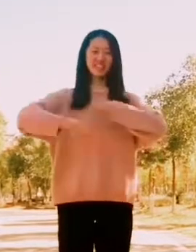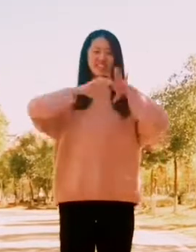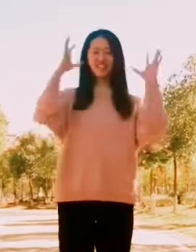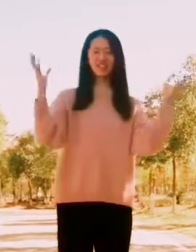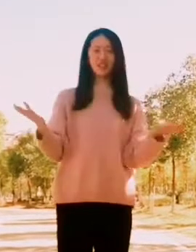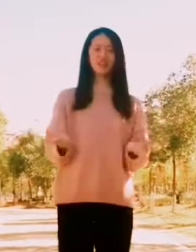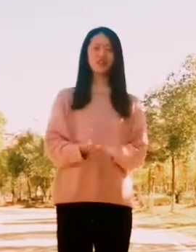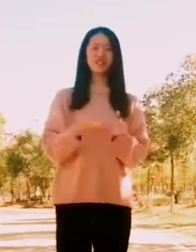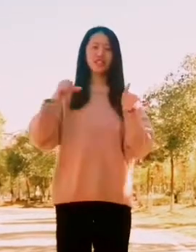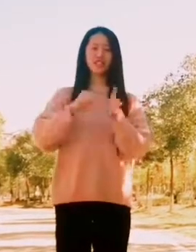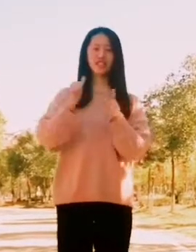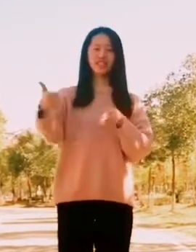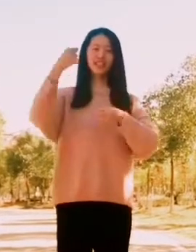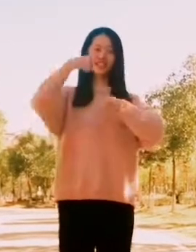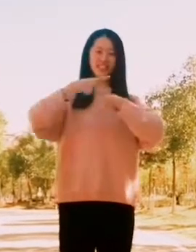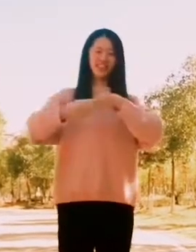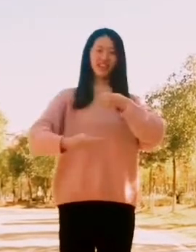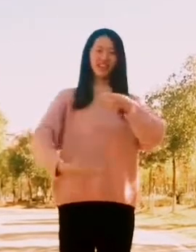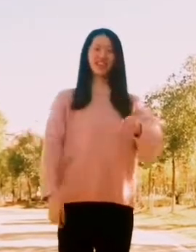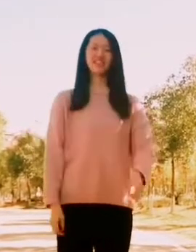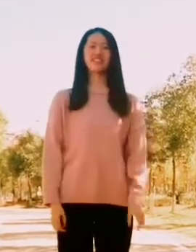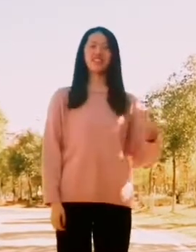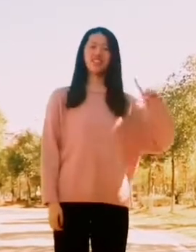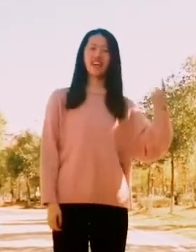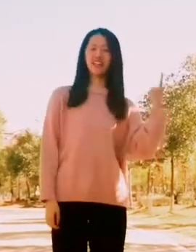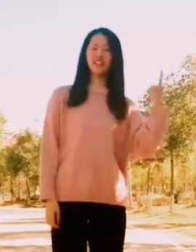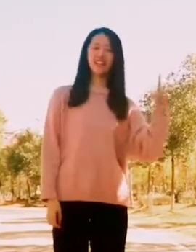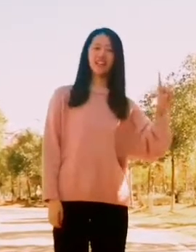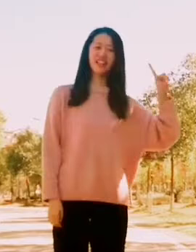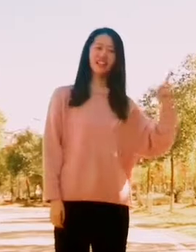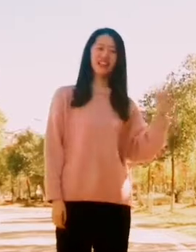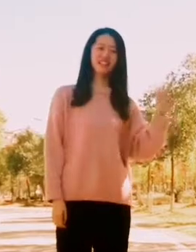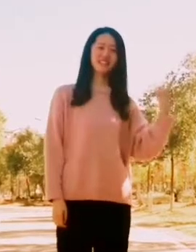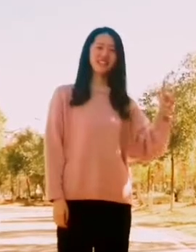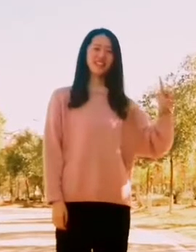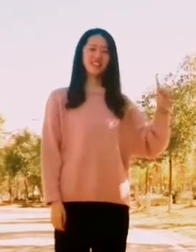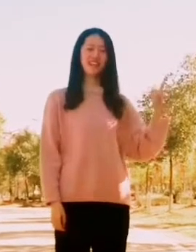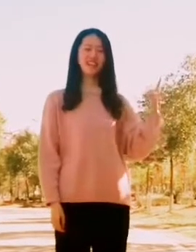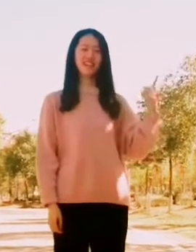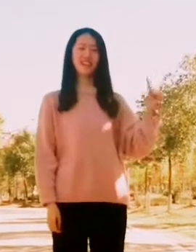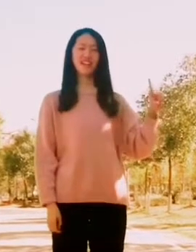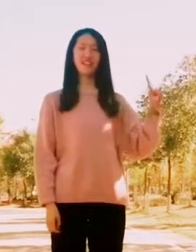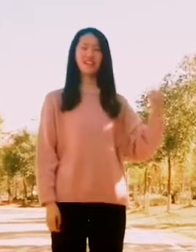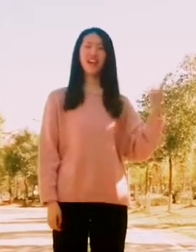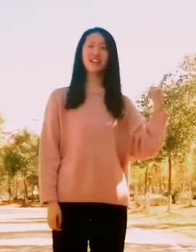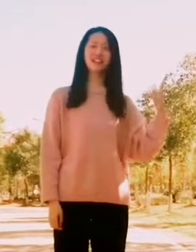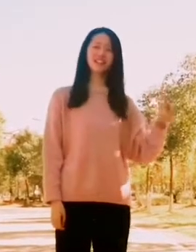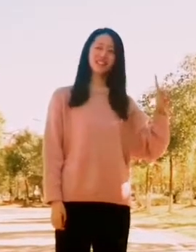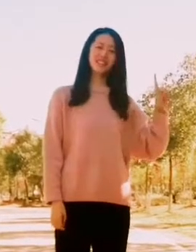一年都是最赞的一年，啦啦啦啦啦啦啦啦啦啦